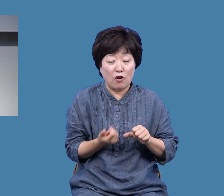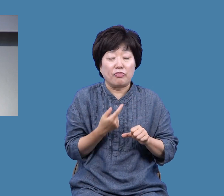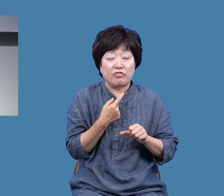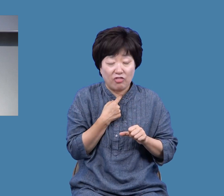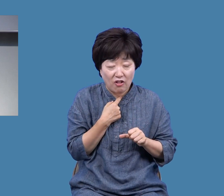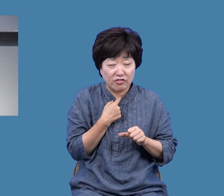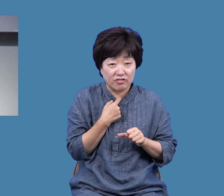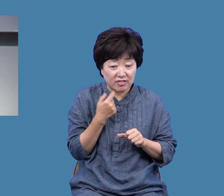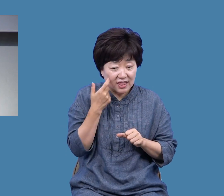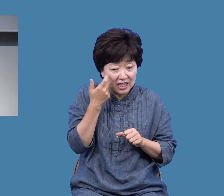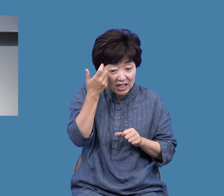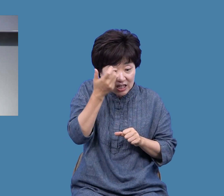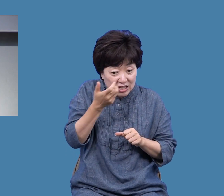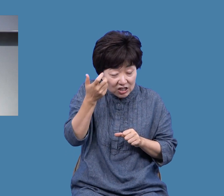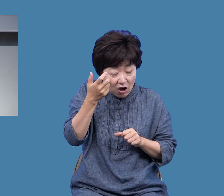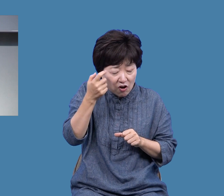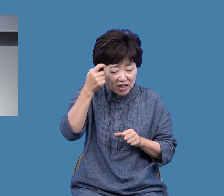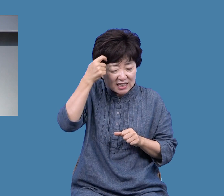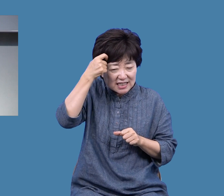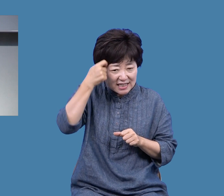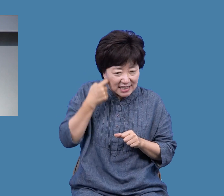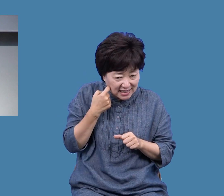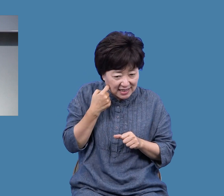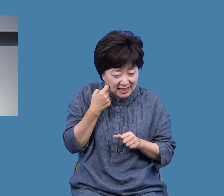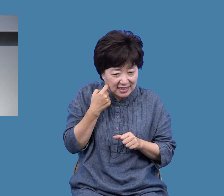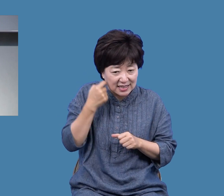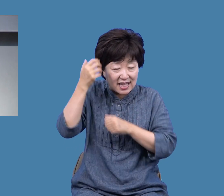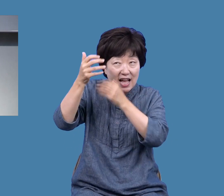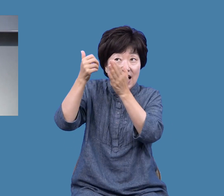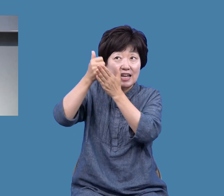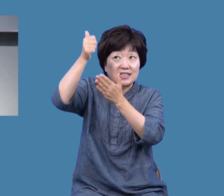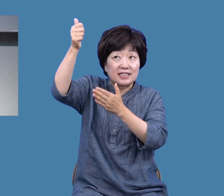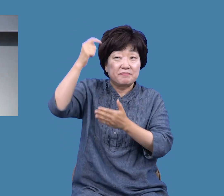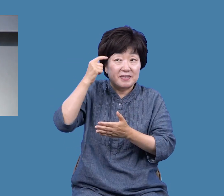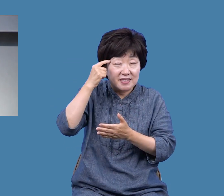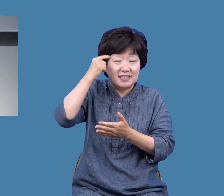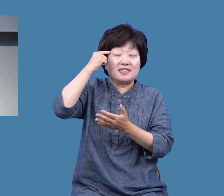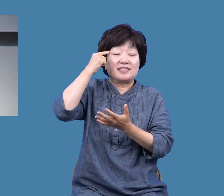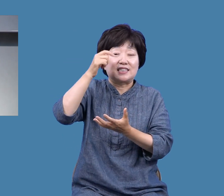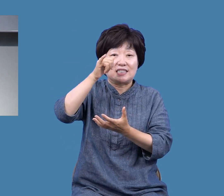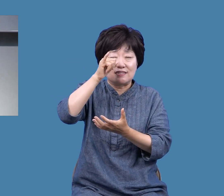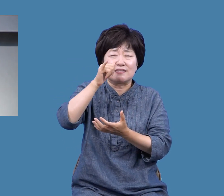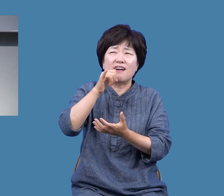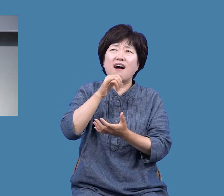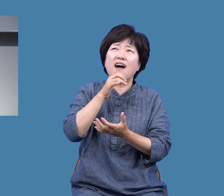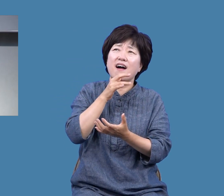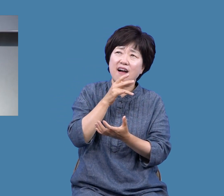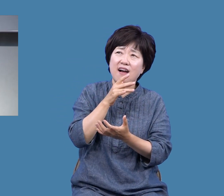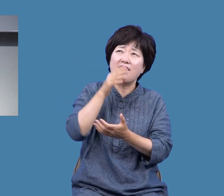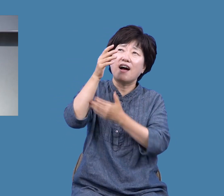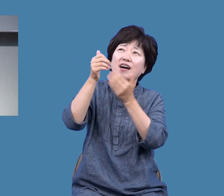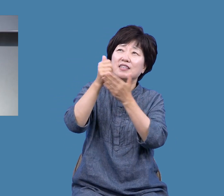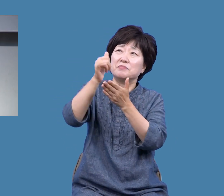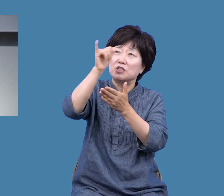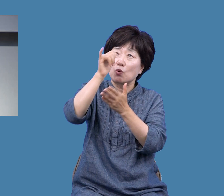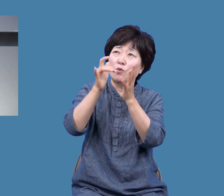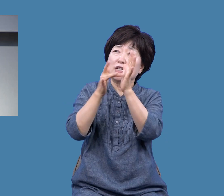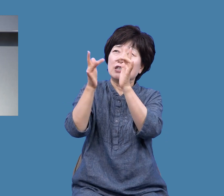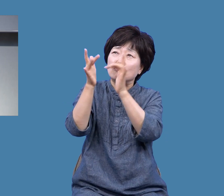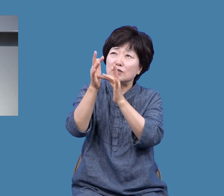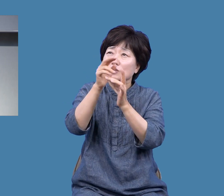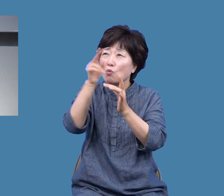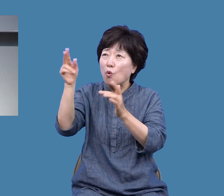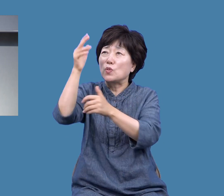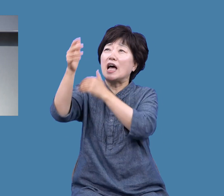세계를 인지할 수 있고 또 하나님을 인식할 수 있는, 그래서 하나님이 계시고 예수가